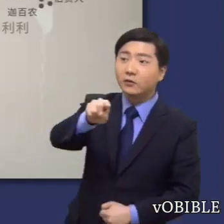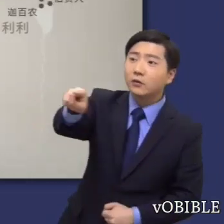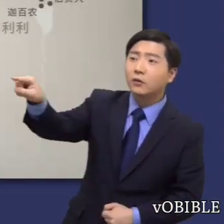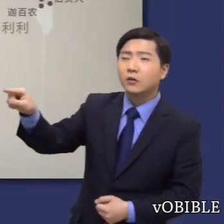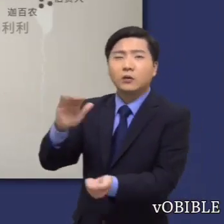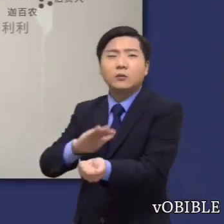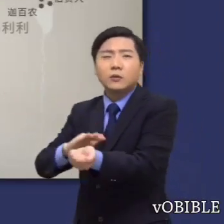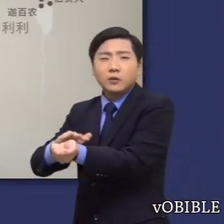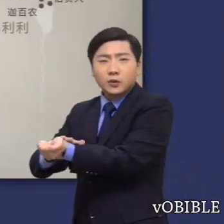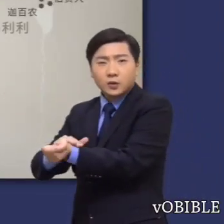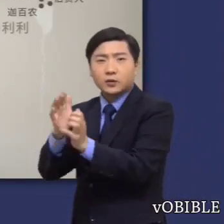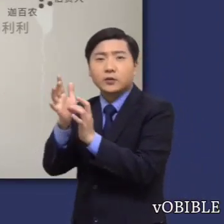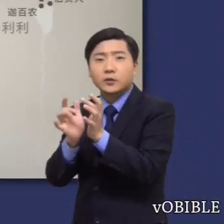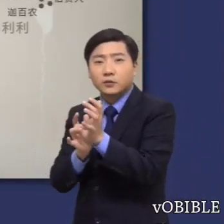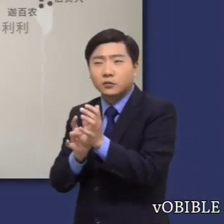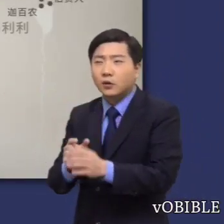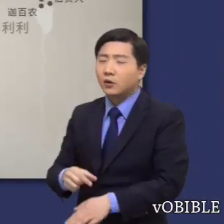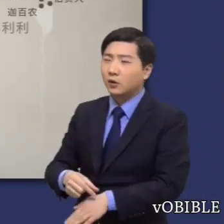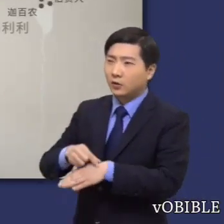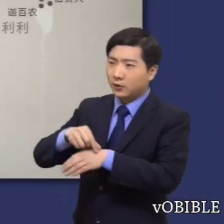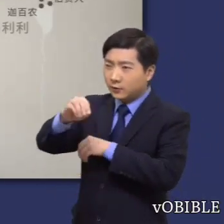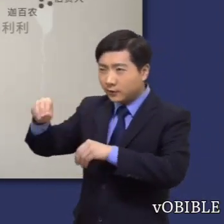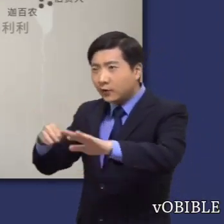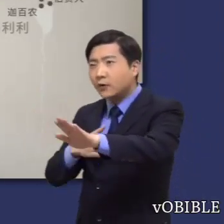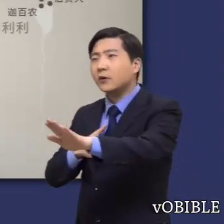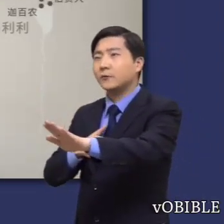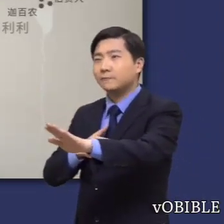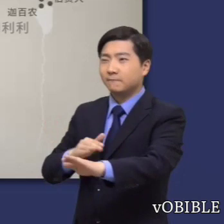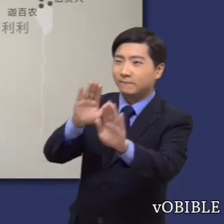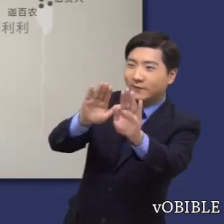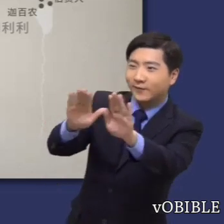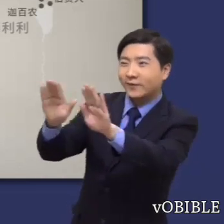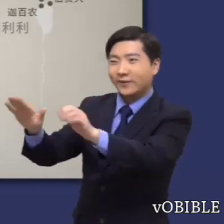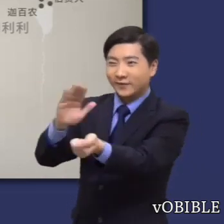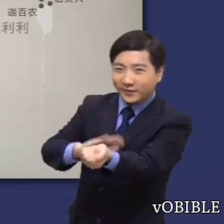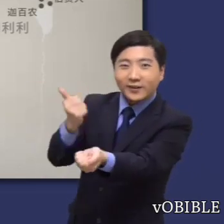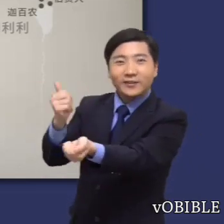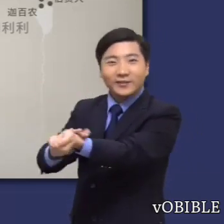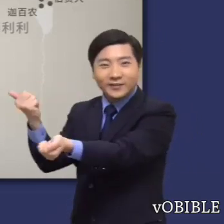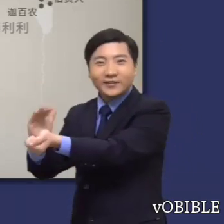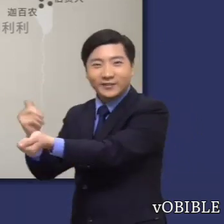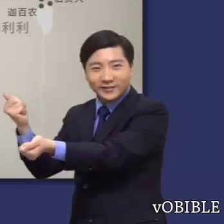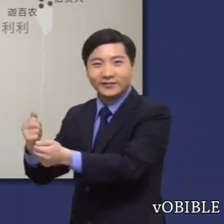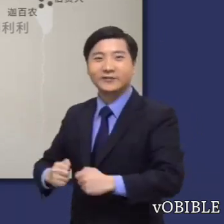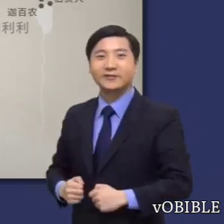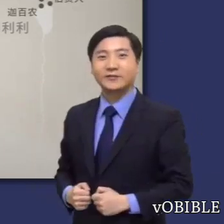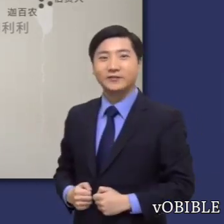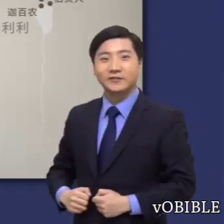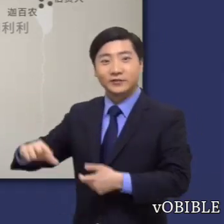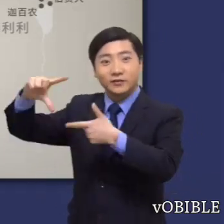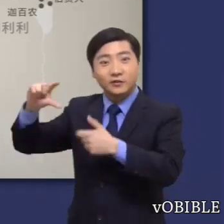路加不但记录耶稣治好什么疾病，还描述了耶稣对人显出怜恤之情。